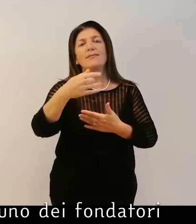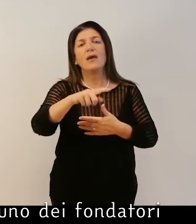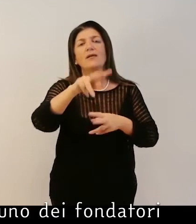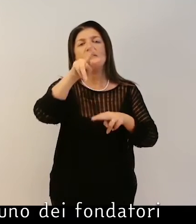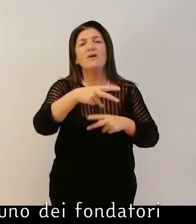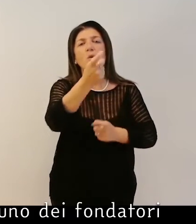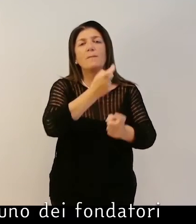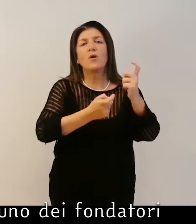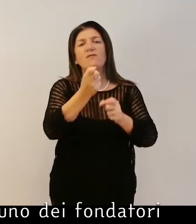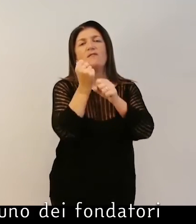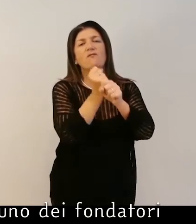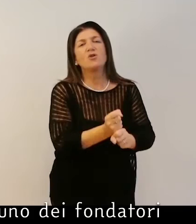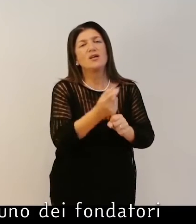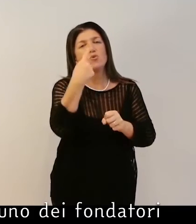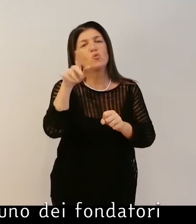dei Teatini.